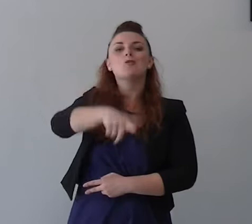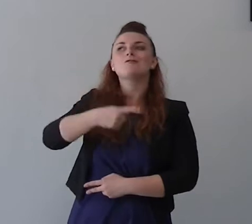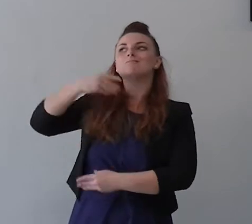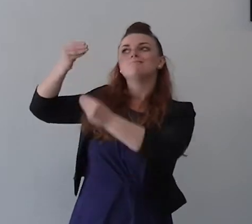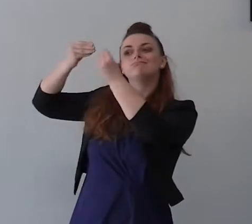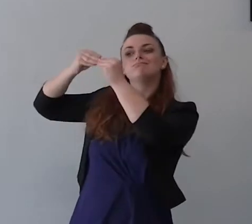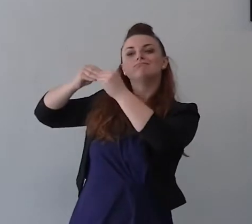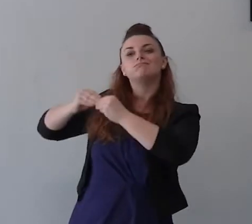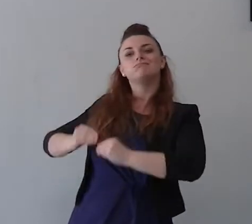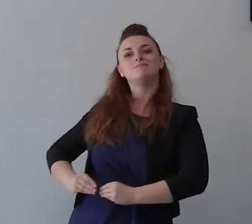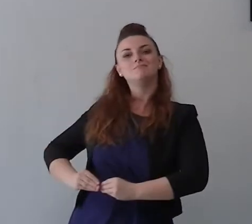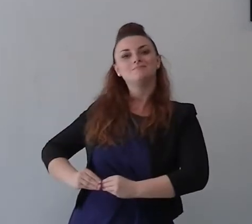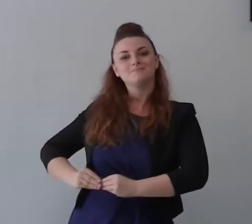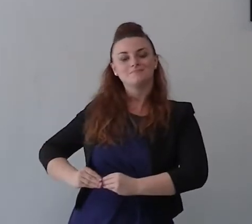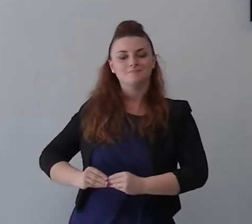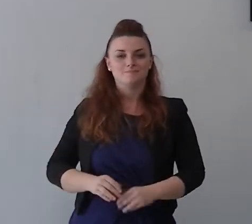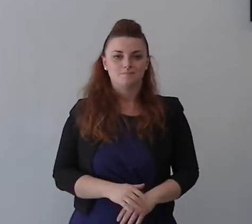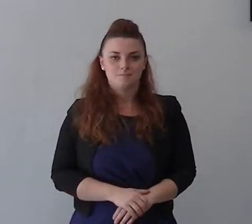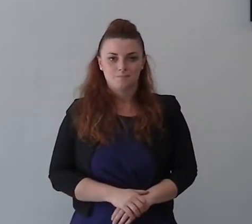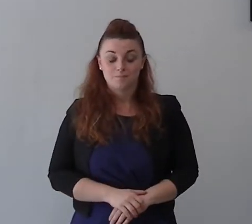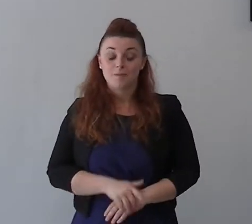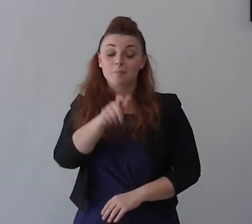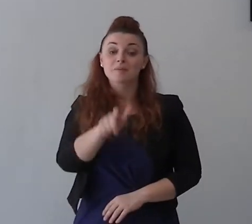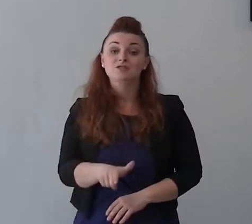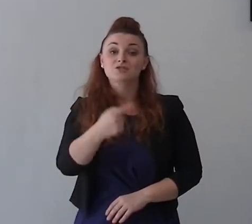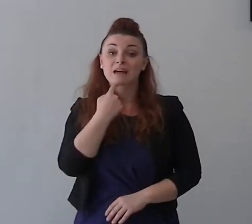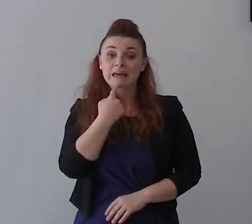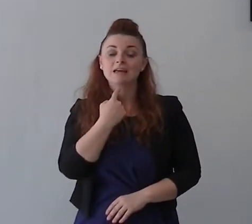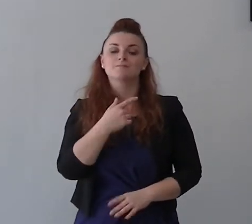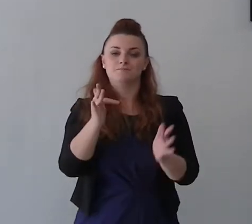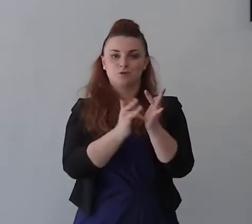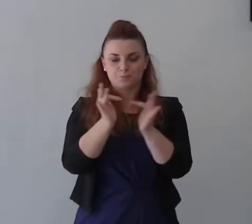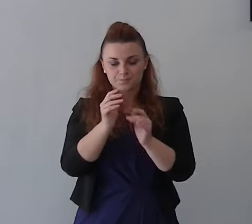ad agire, è così. Questa persona si chiama Gesù.